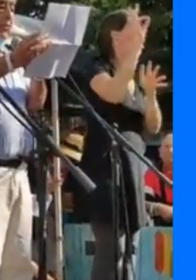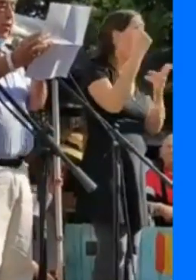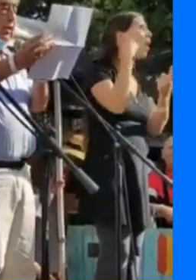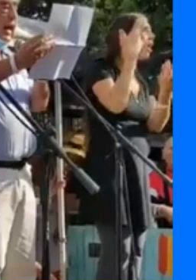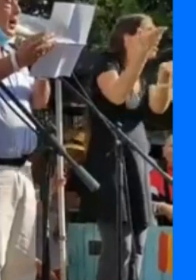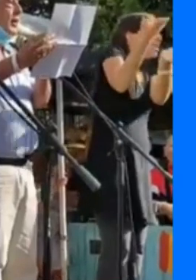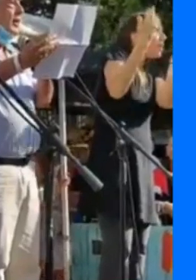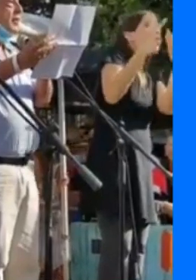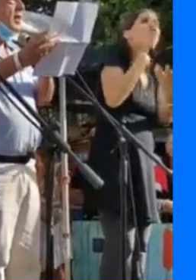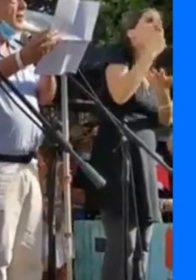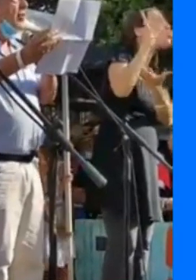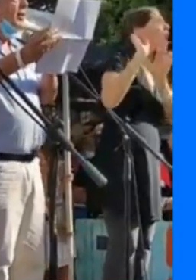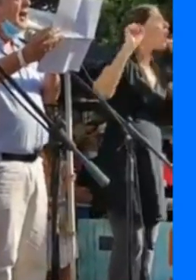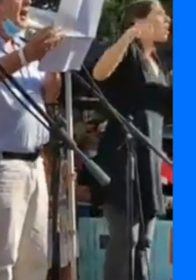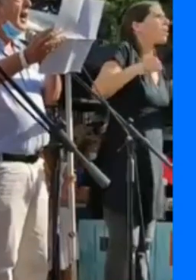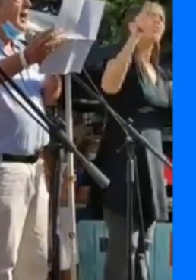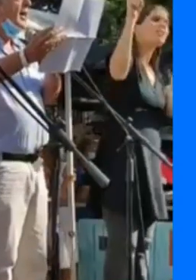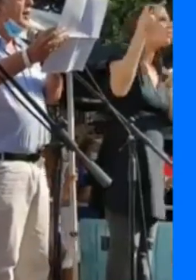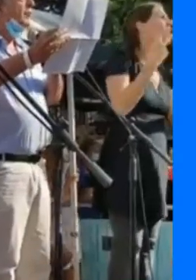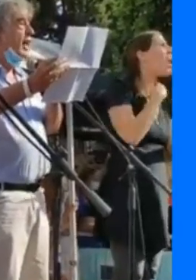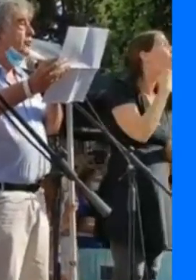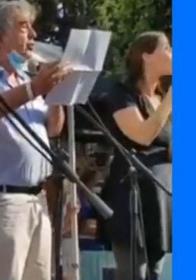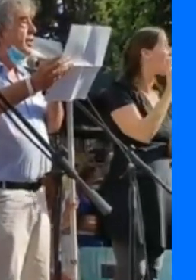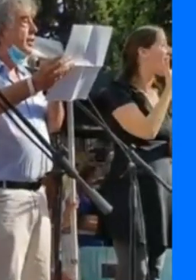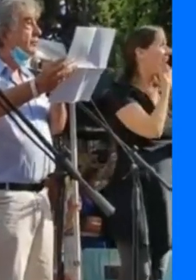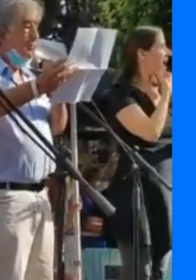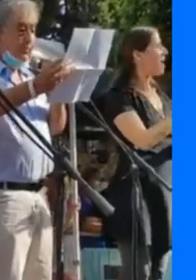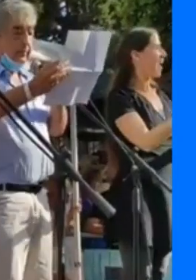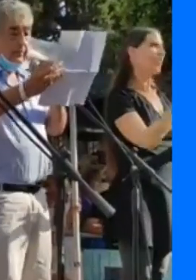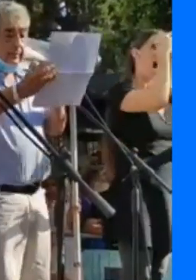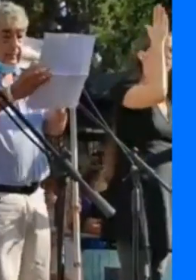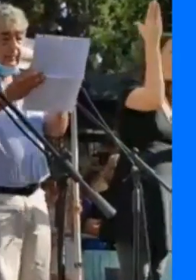את קולך, כי קולך ערב אדוני.